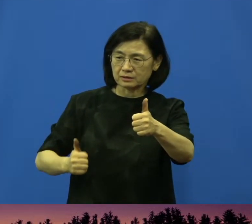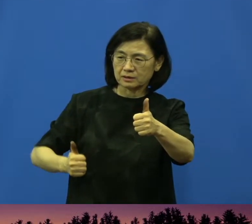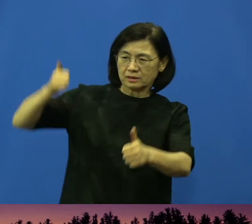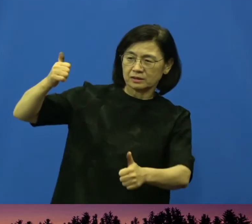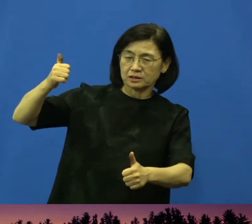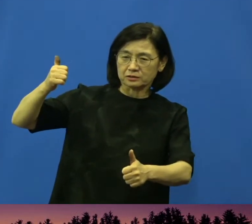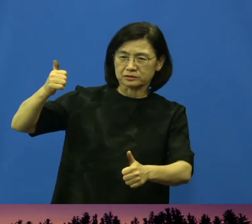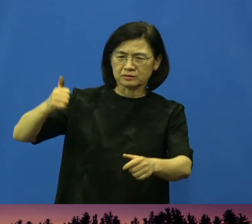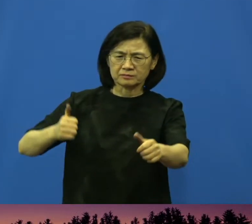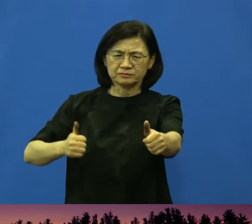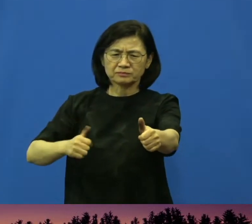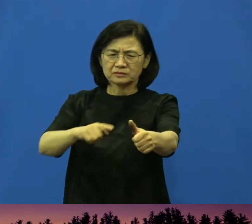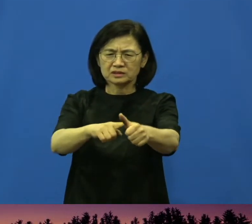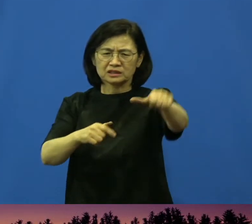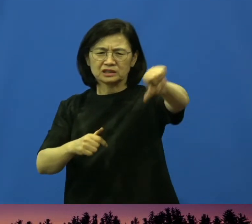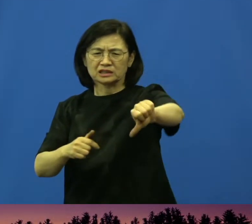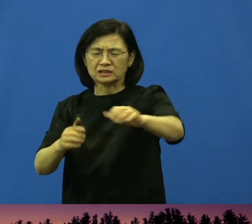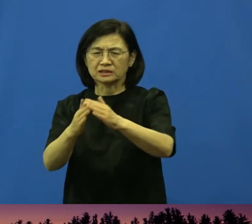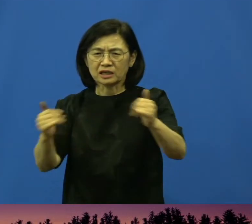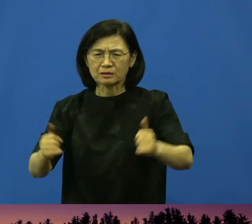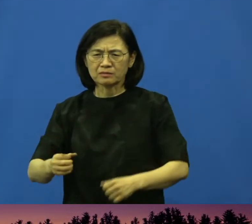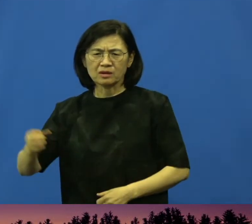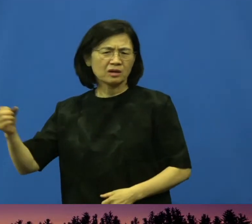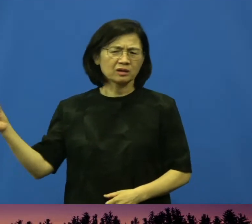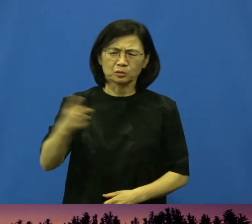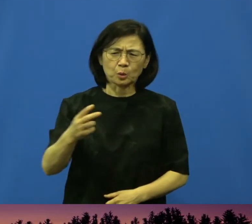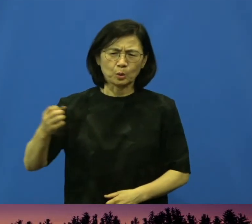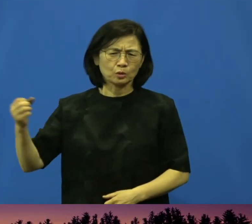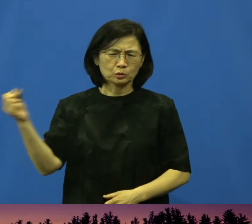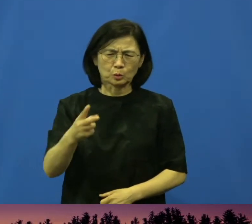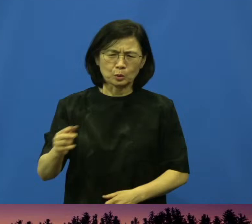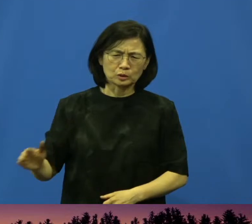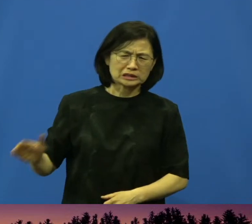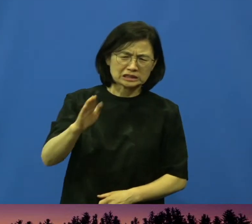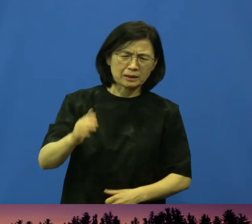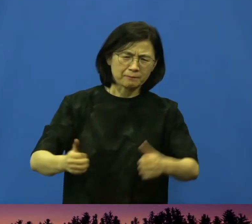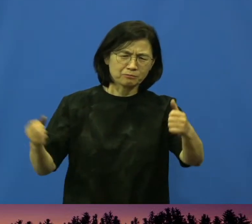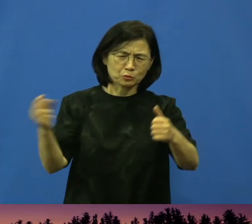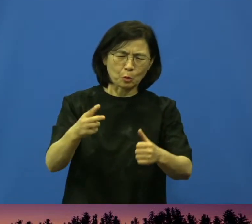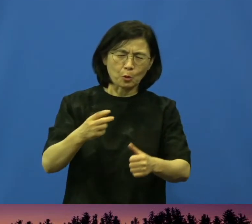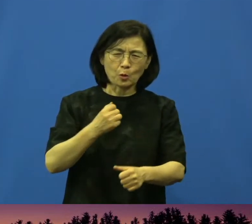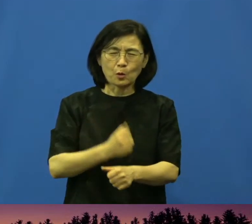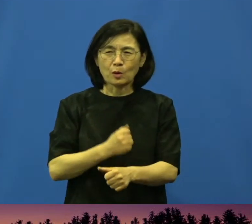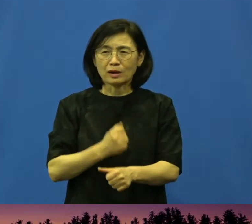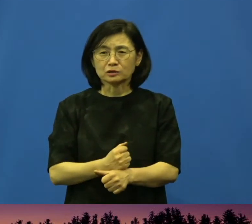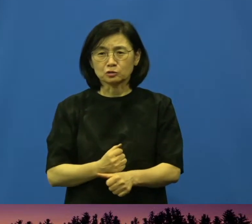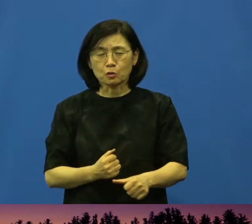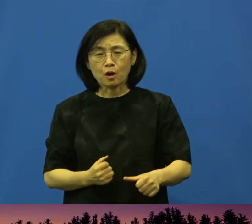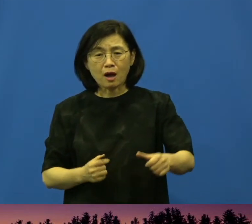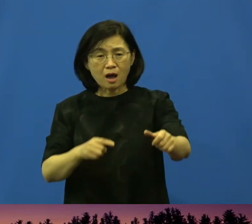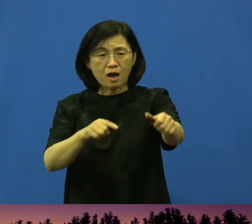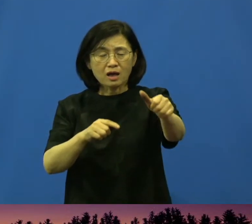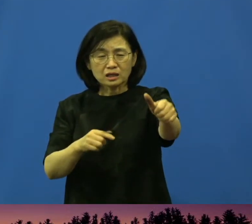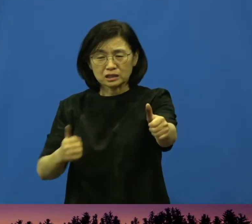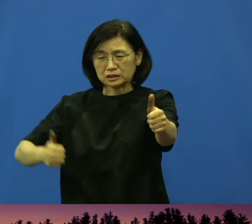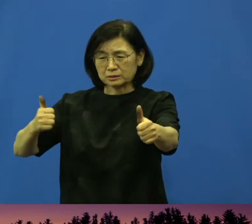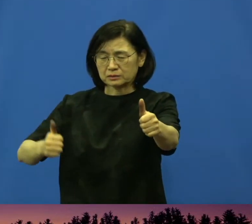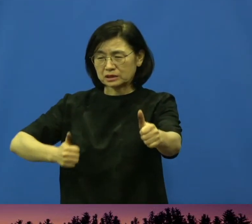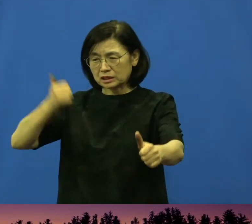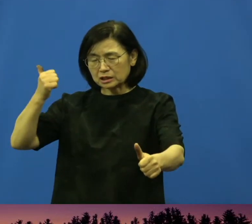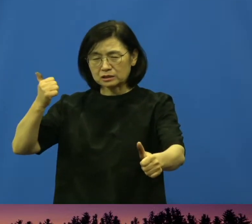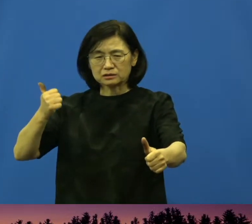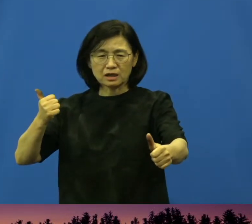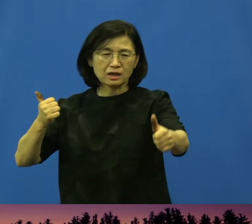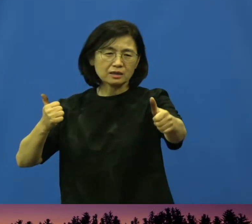알고 보니까 이길 때까지 하자는 거예요. 그러니까 져줬어요. 그냥 져줬어요. 그냥. 에이 진다 그래 내가 안 하고